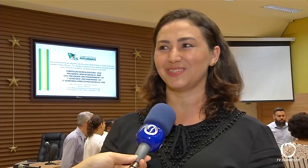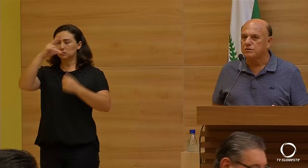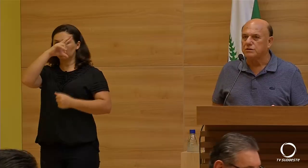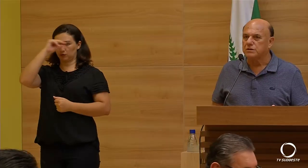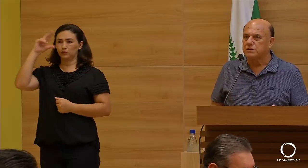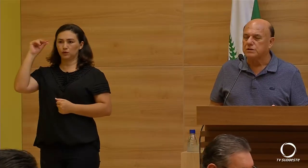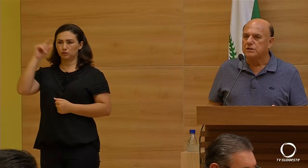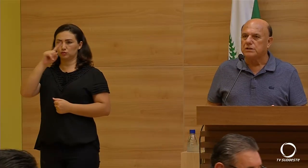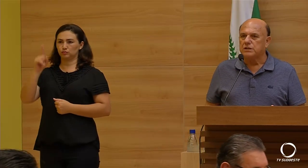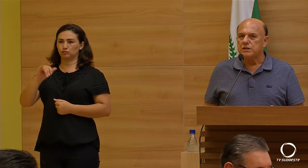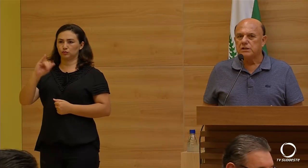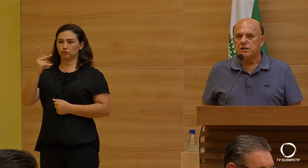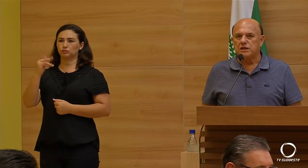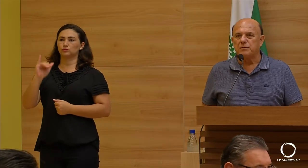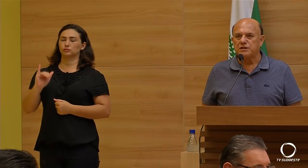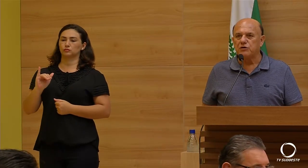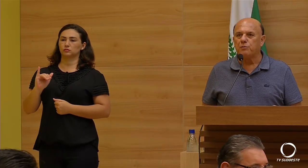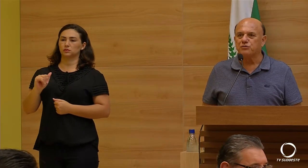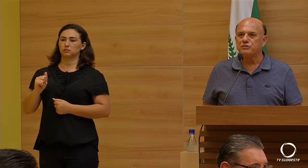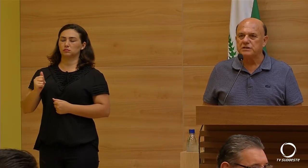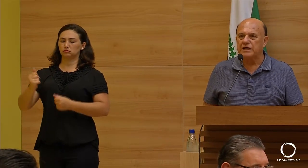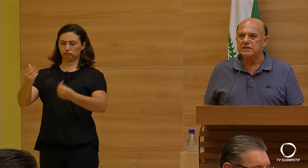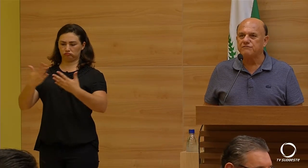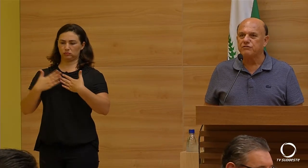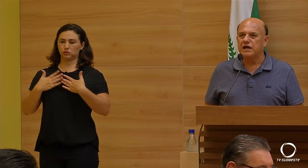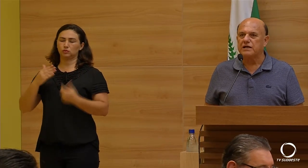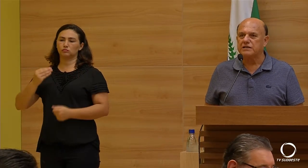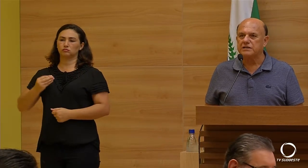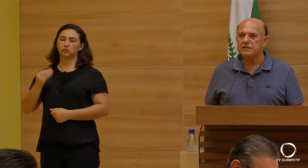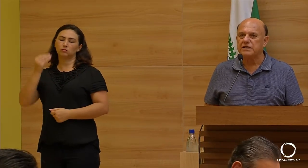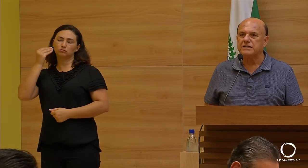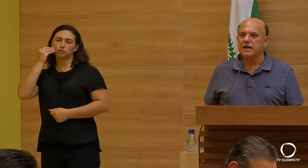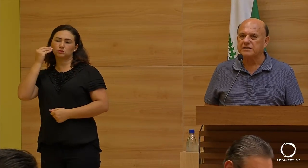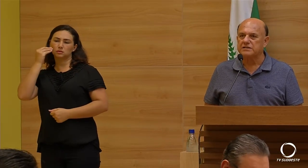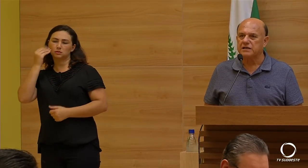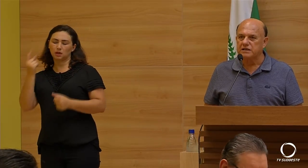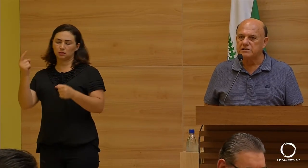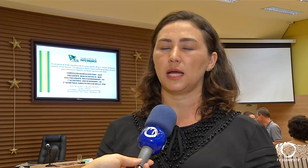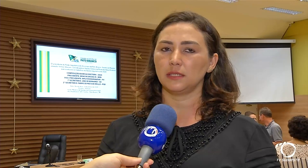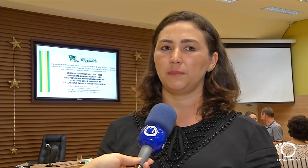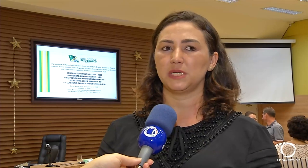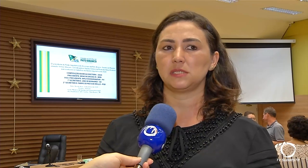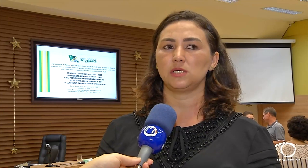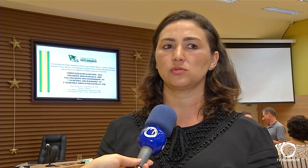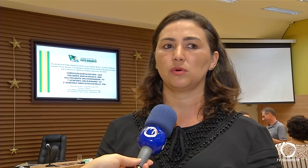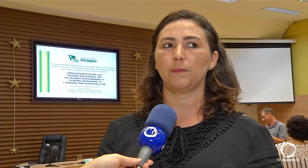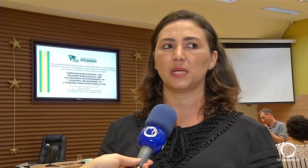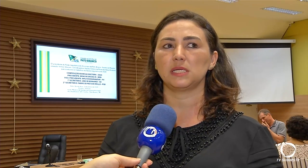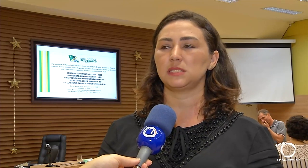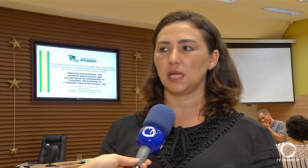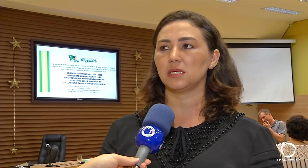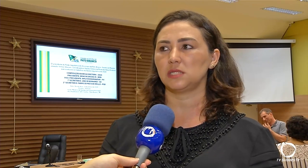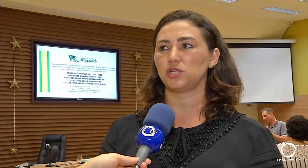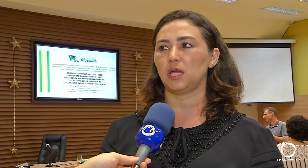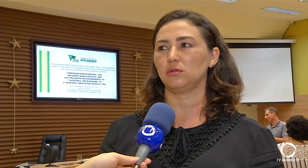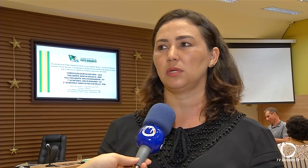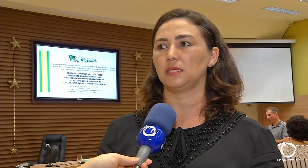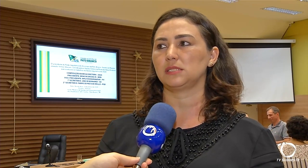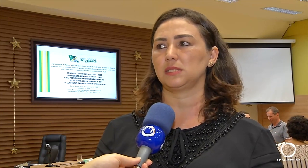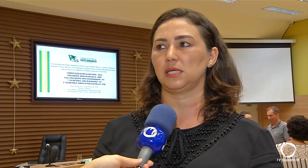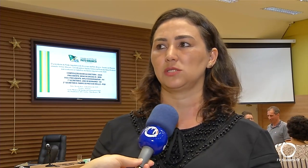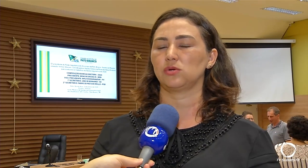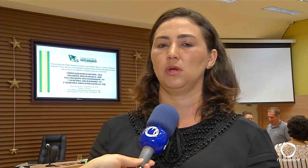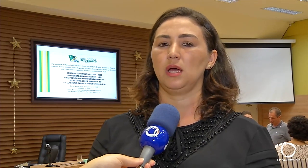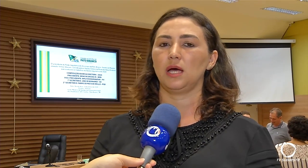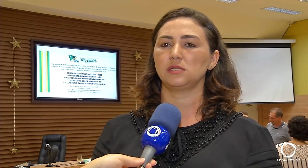têm direito. A inclusão social é direito e responsabilidade de todos. Tem essa necessidade, é preciso, mas eles têm esse direito,